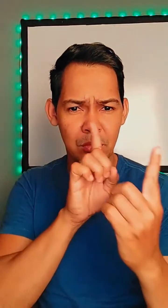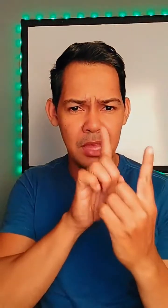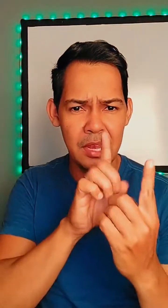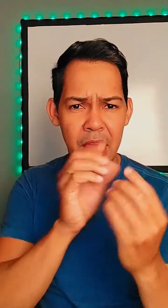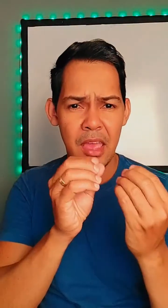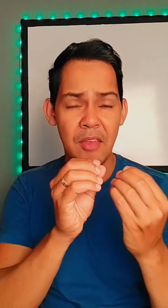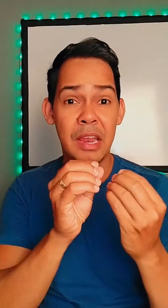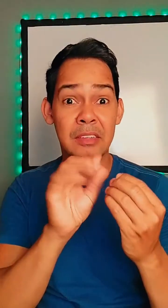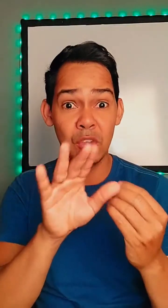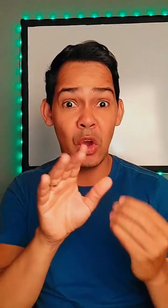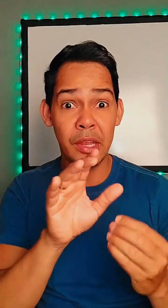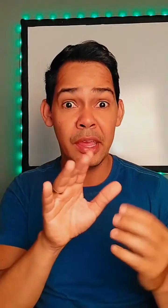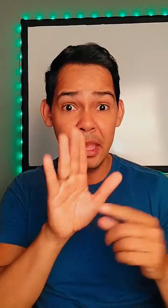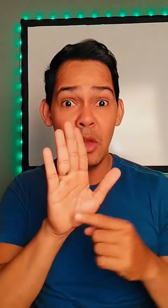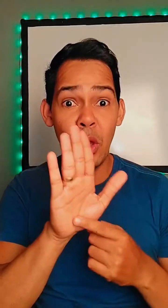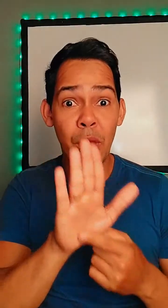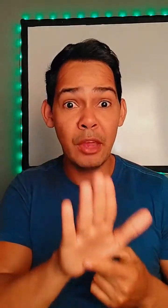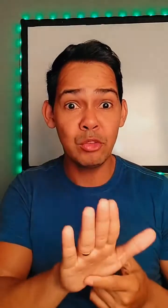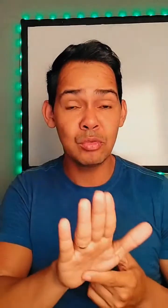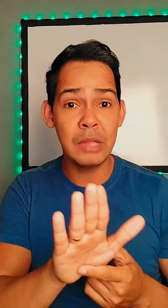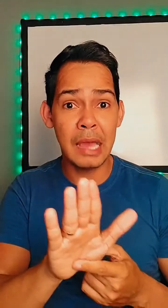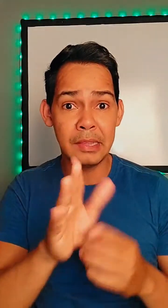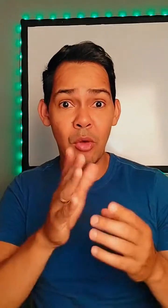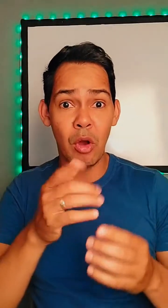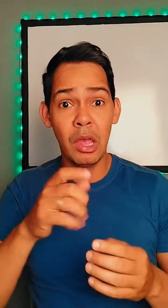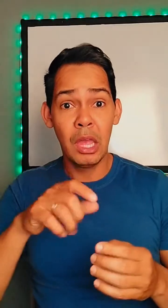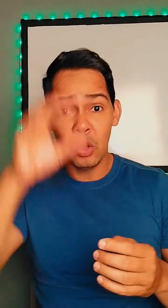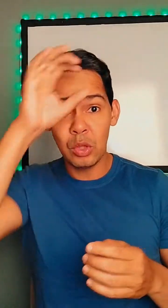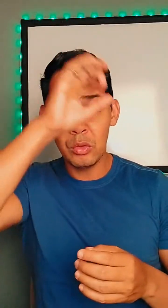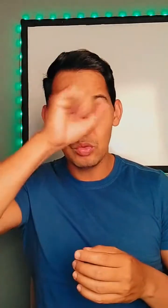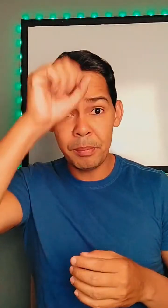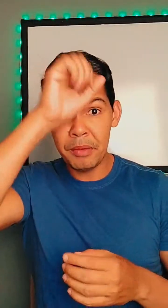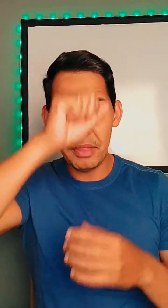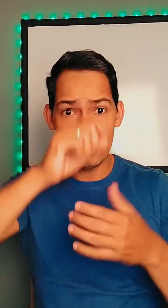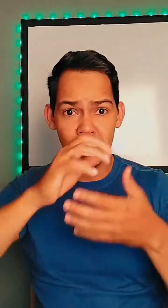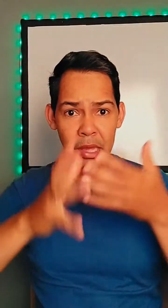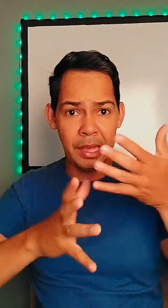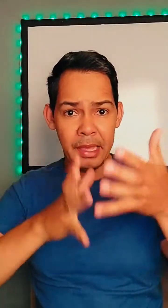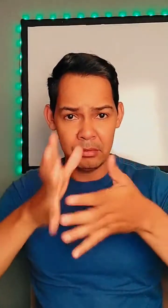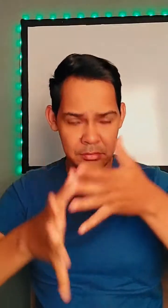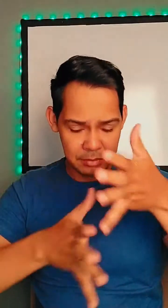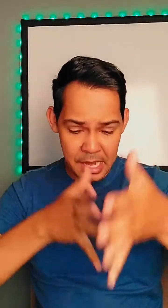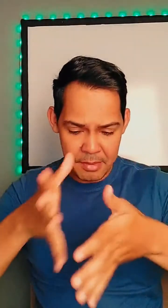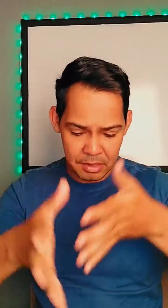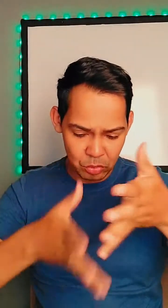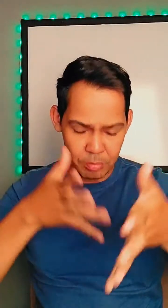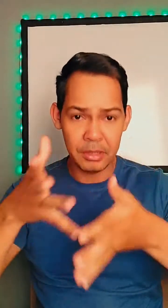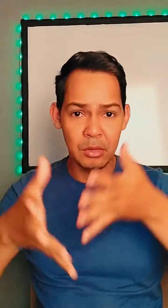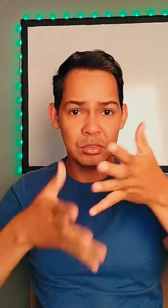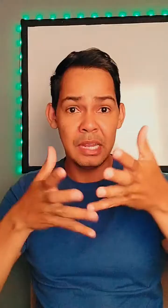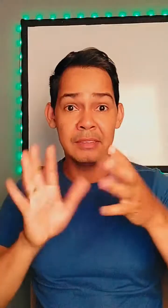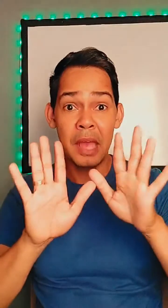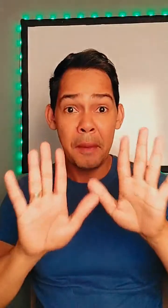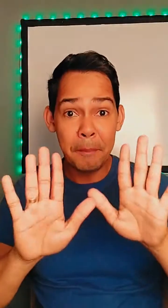dele e falar assim, olha, eu quero te ajudar. Então, ó, eu estou aprendendo Libras, estou aprendendo sinais, mas eu vou